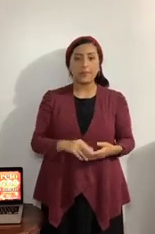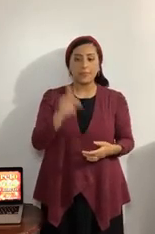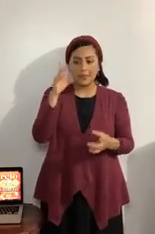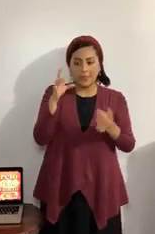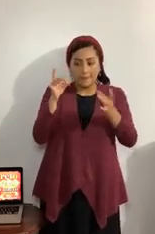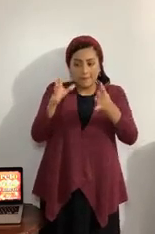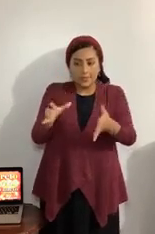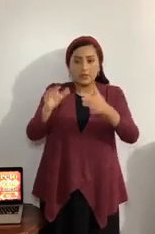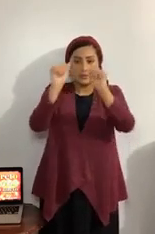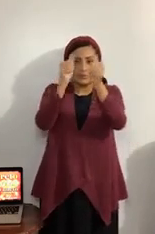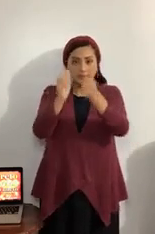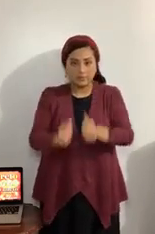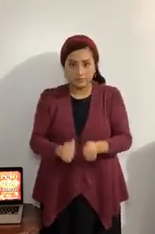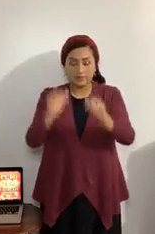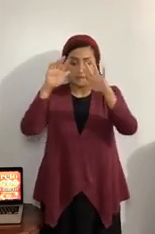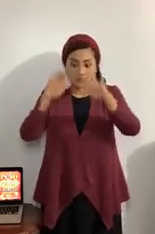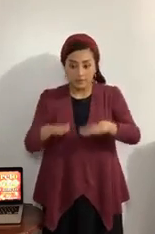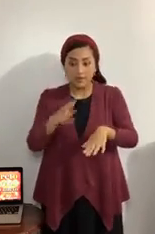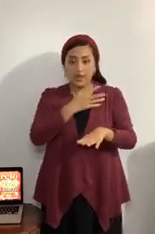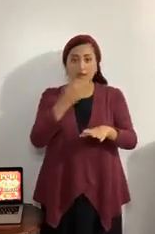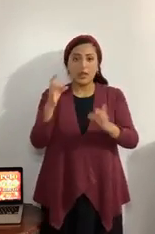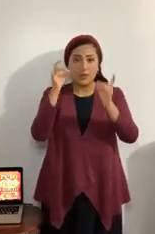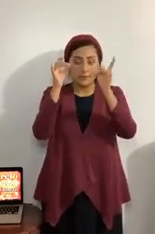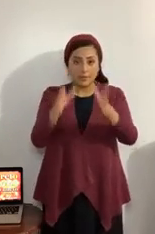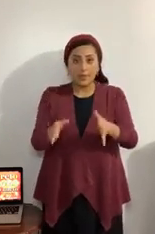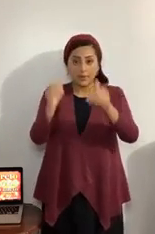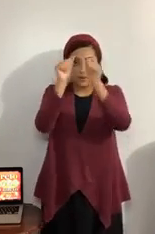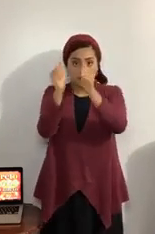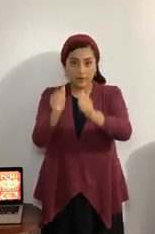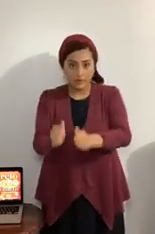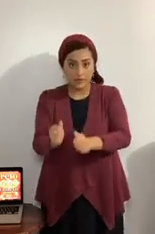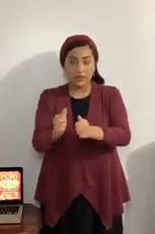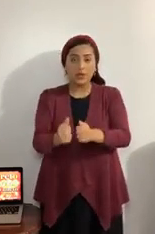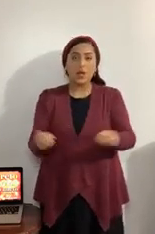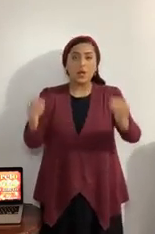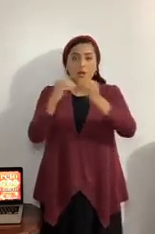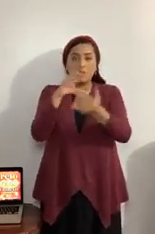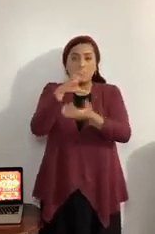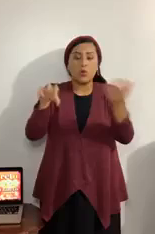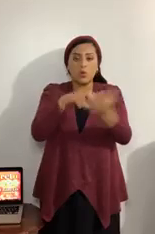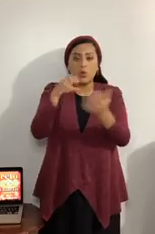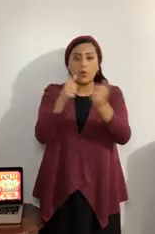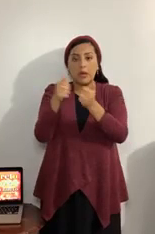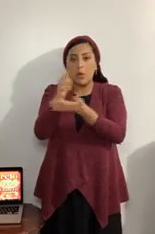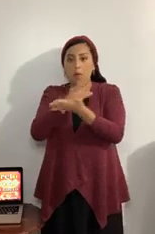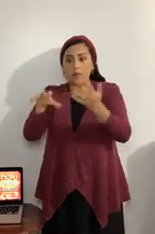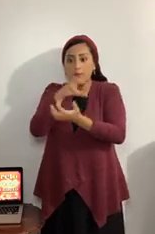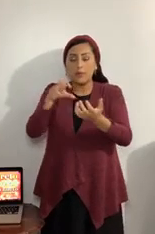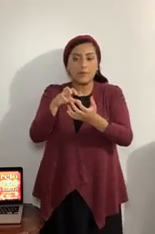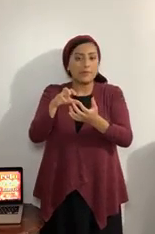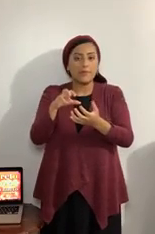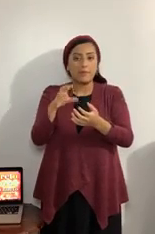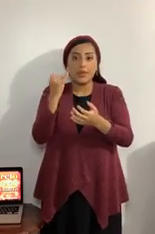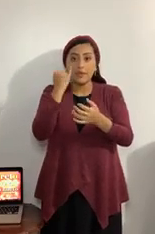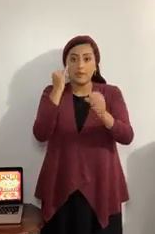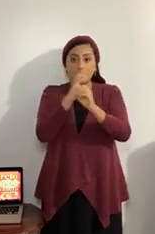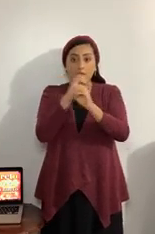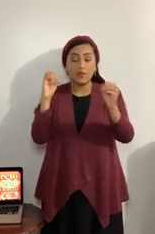la idolatría, y aborrece la idolatría todavía mezclada más con la santidad. Si no tiene nada que ver aquí, mañana será fiesta